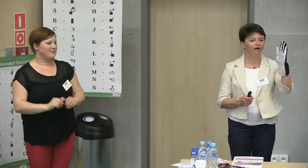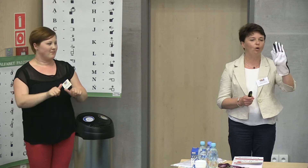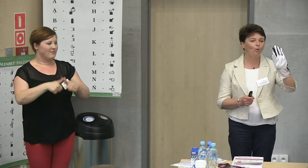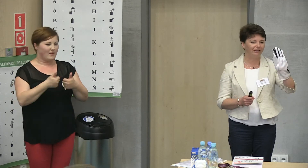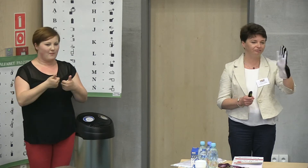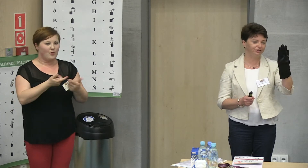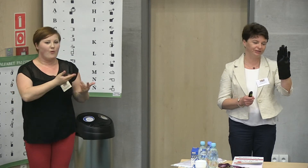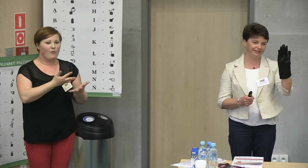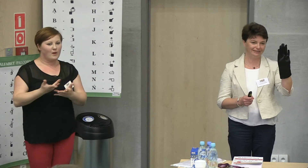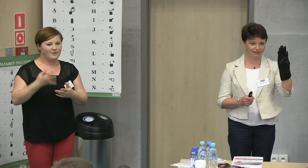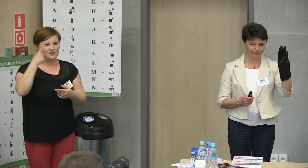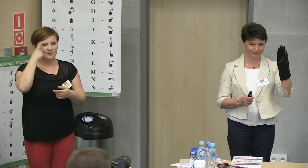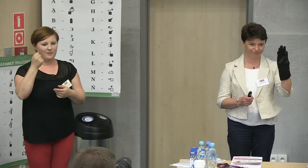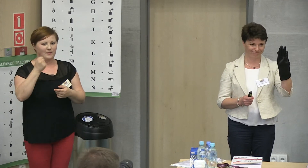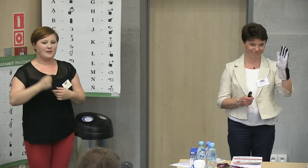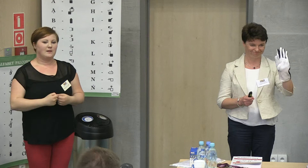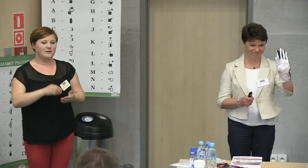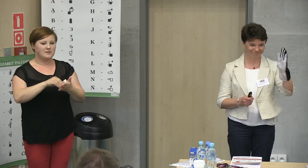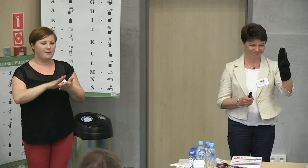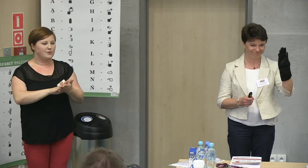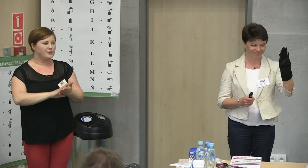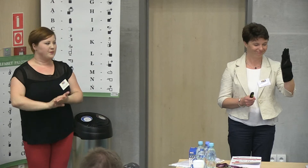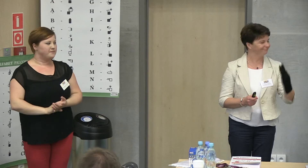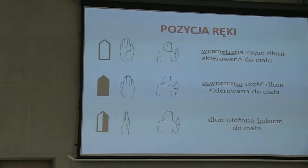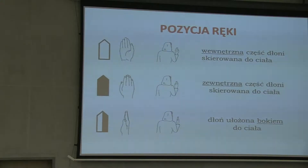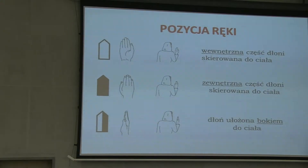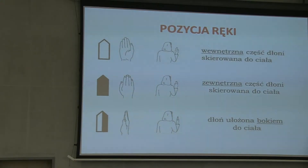Żeby ułatwić ten zapis.